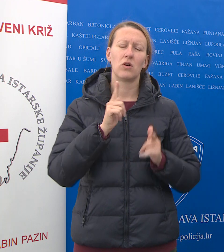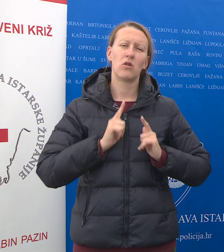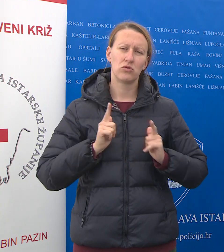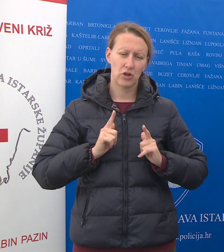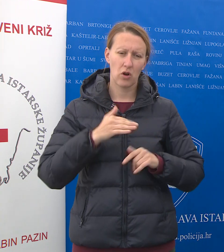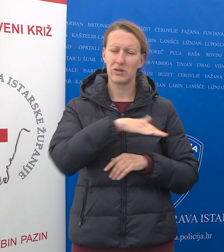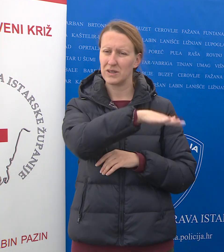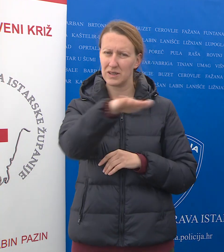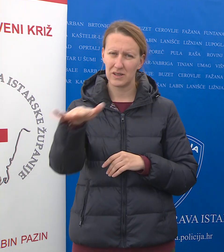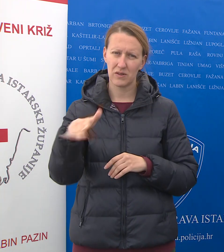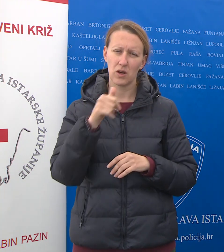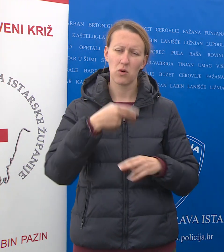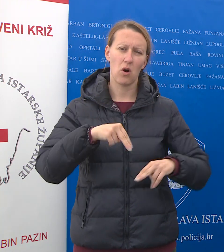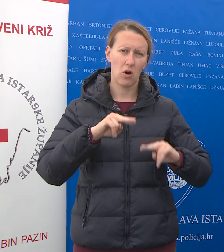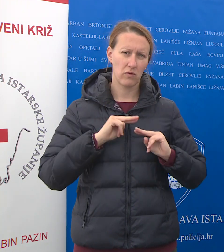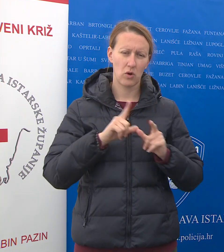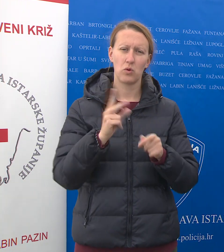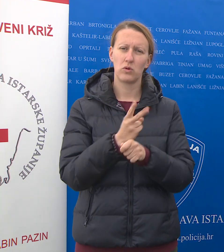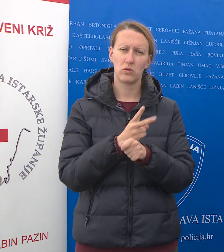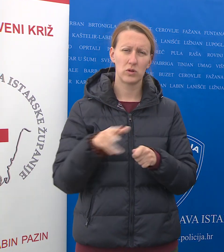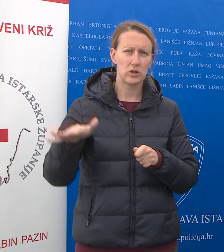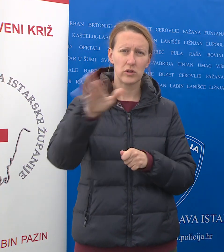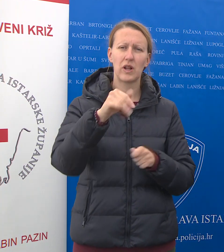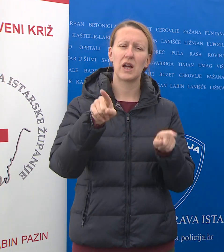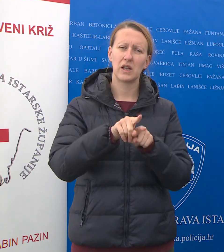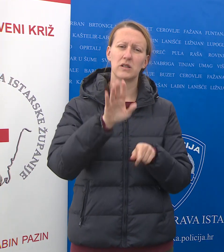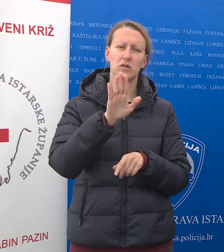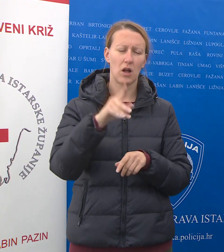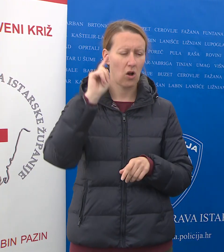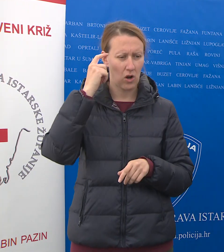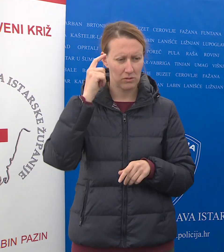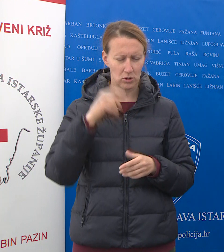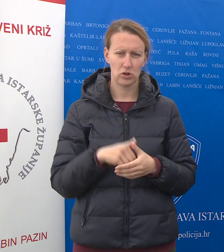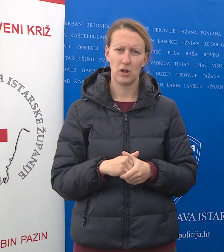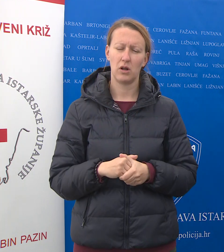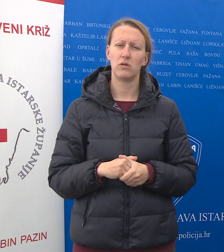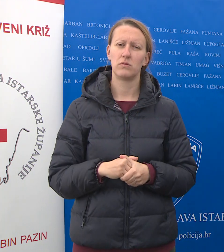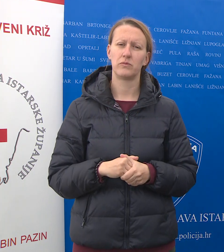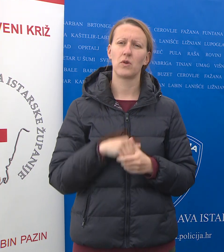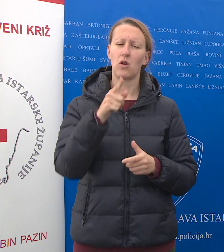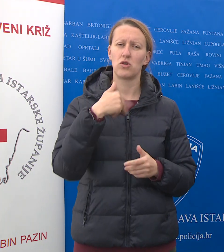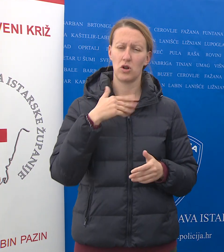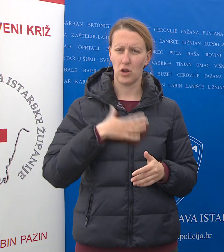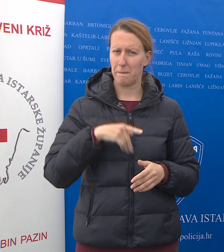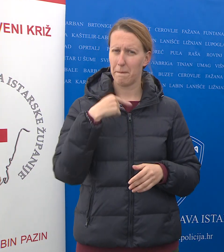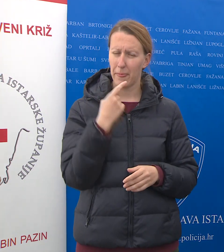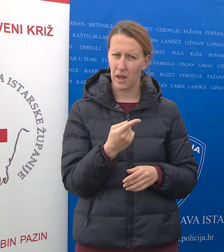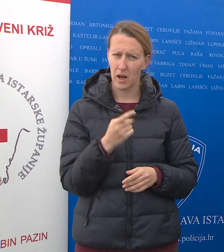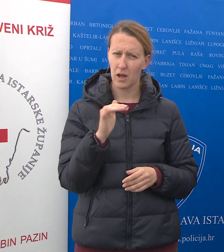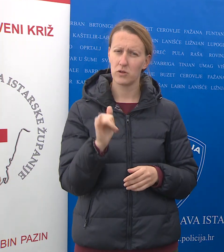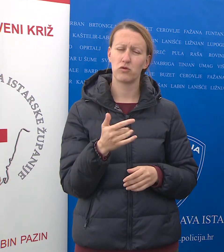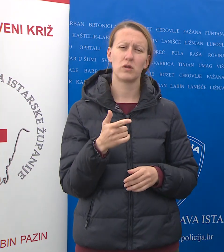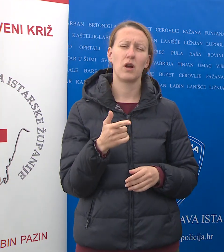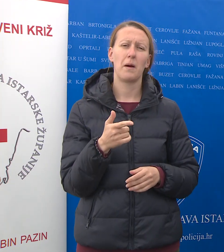očekujem od svih odgovornih u državi da na isti način razmišljaju. Ono što želim naglasiti je